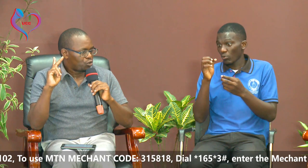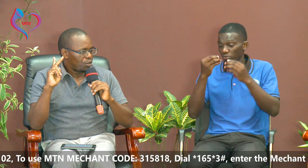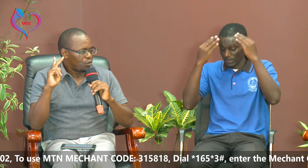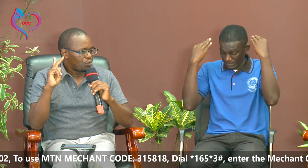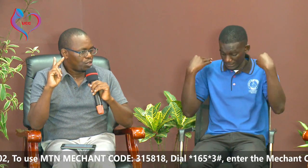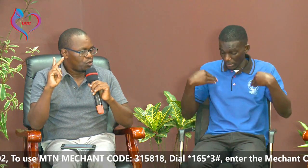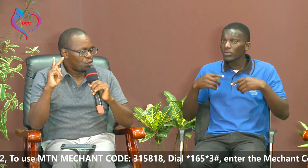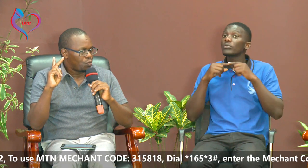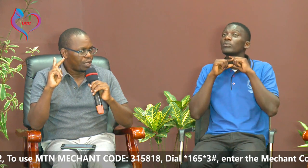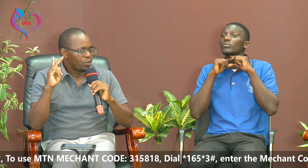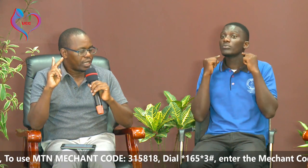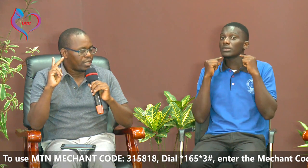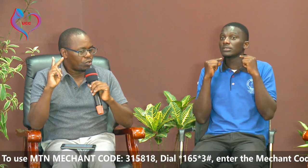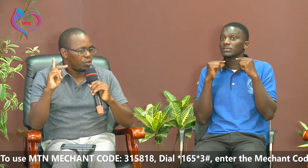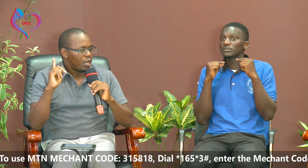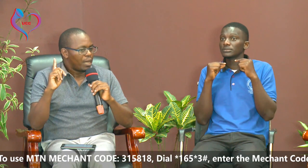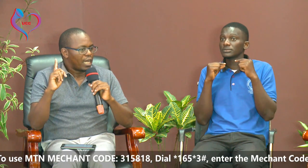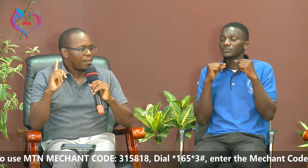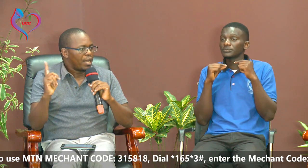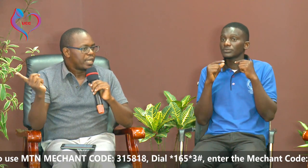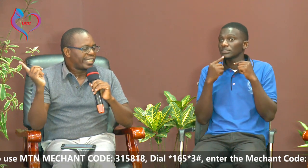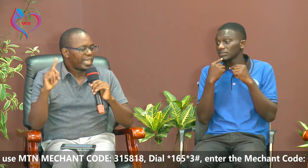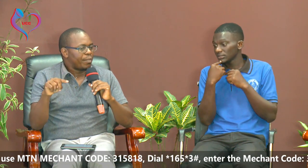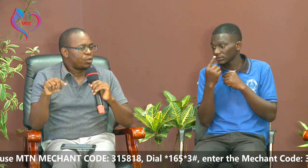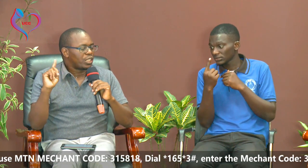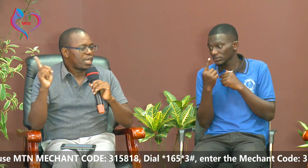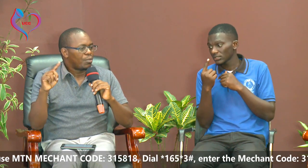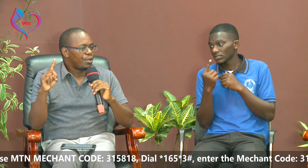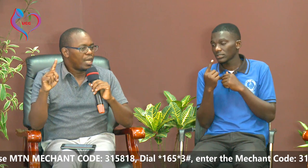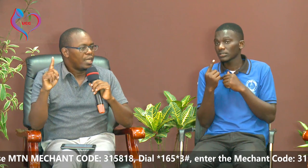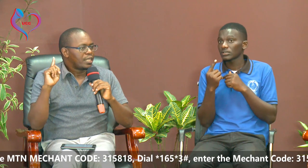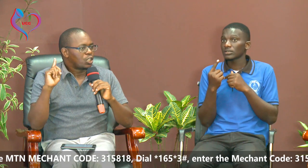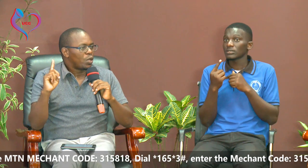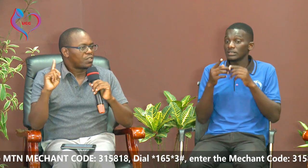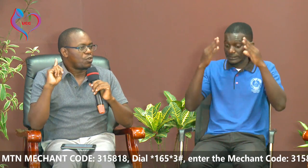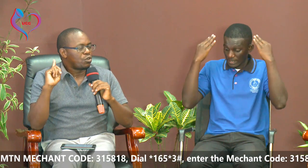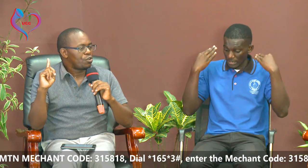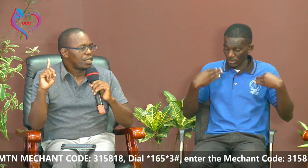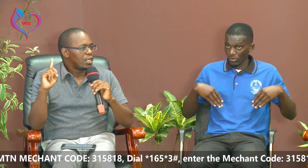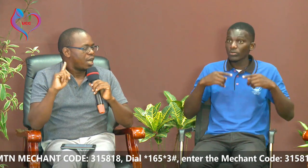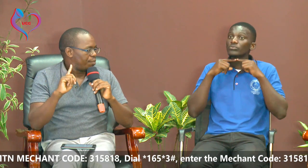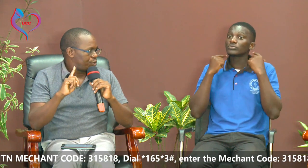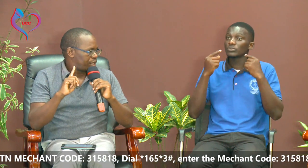musule mulunyiyo roku bibiri 28:2. Bagamba echambalo cha kabona it was for glory and beauty.